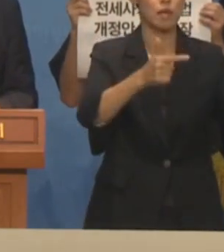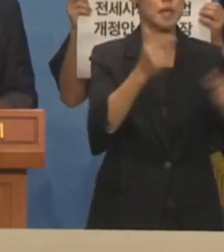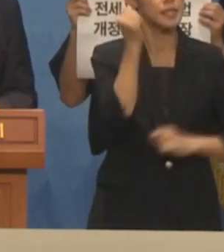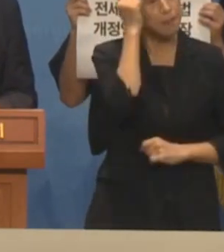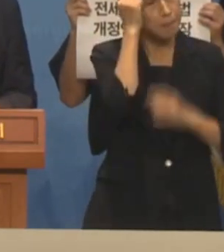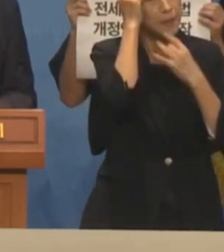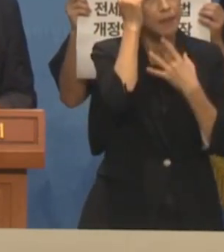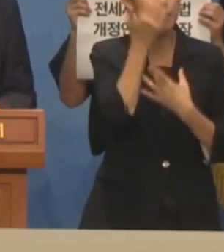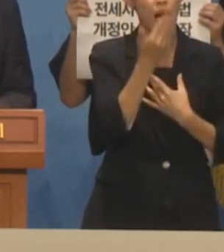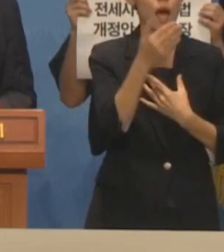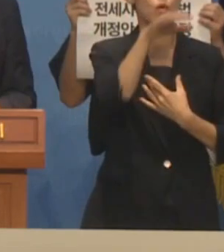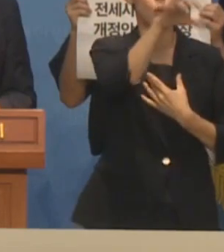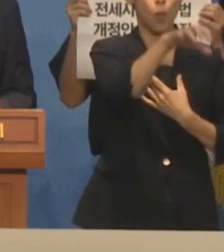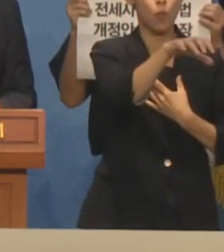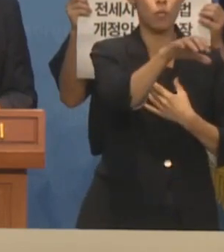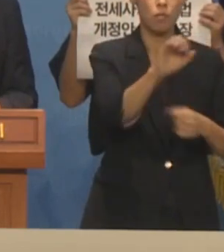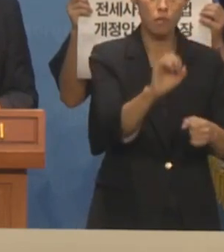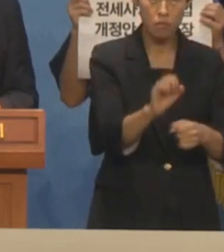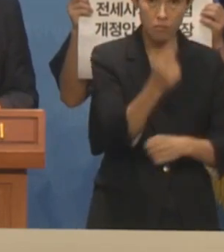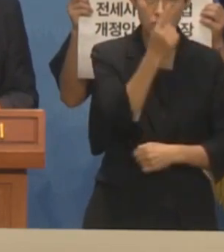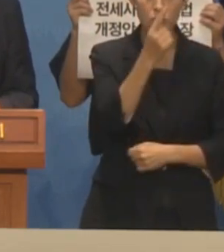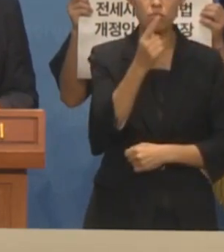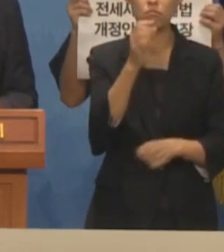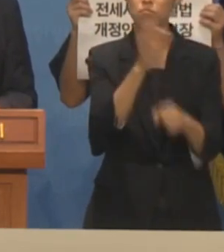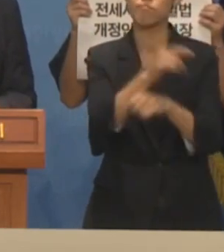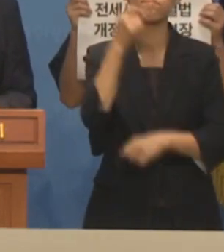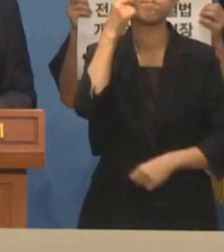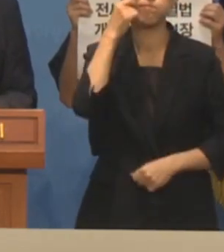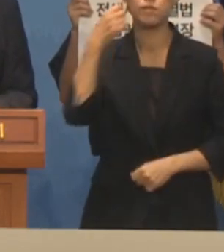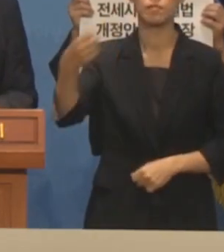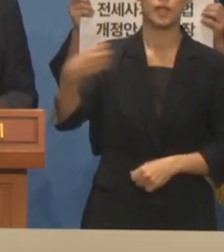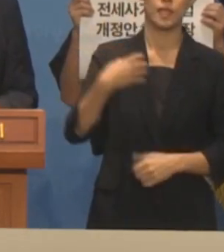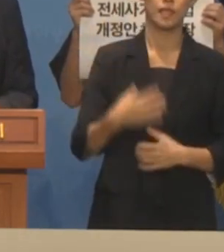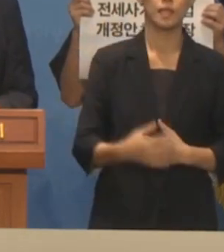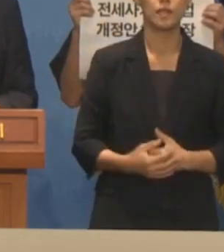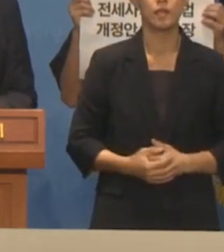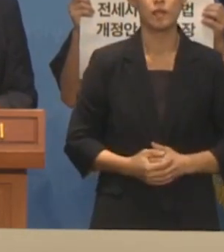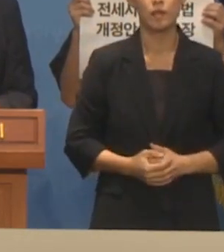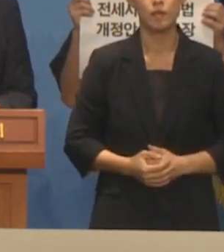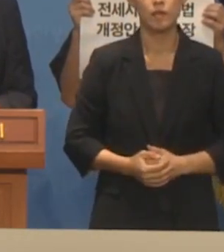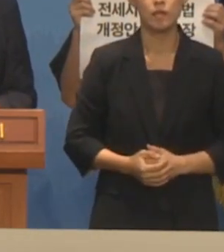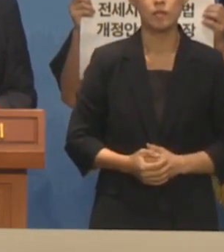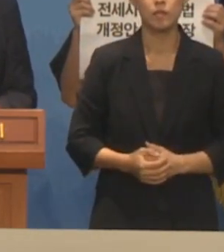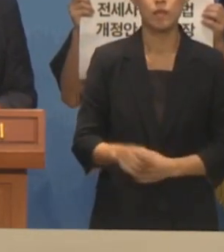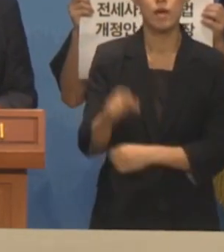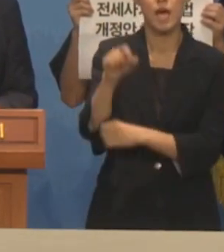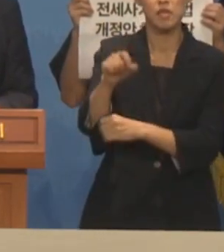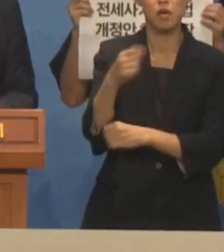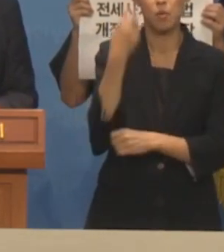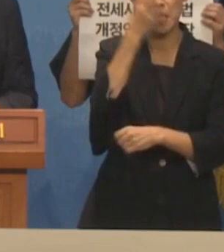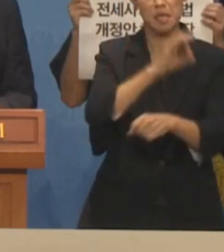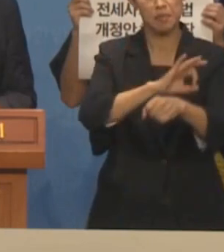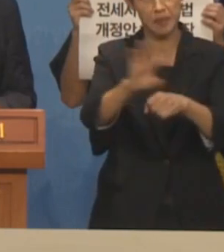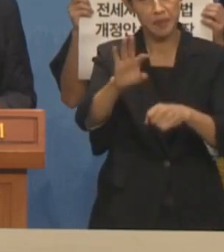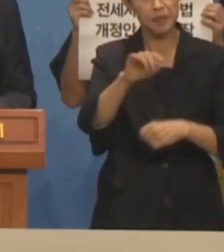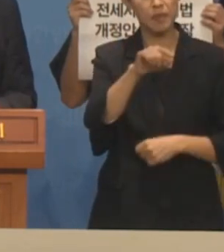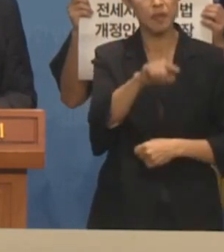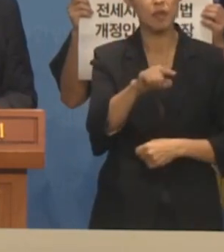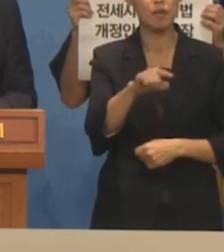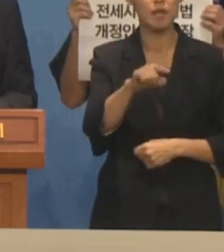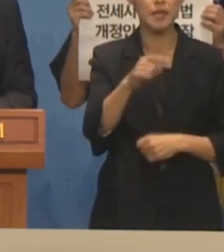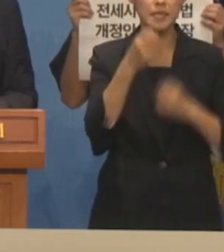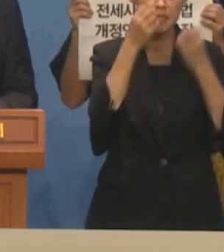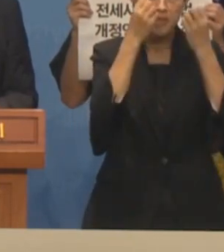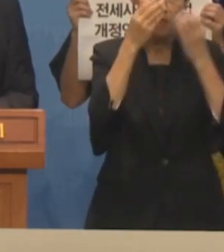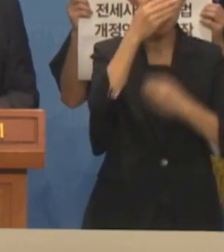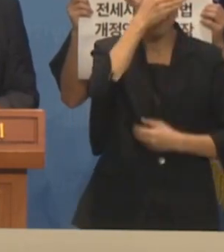장기 임대주택으로 이제 확보하기 어렵다 이런 입장을 취하고 있습니다. 행정의 이런 관리가 소홀한 상황 속에서 사회 초년생들이 많이